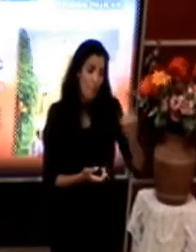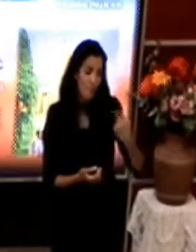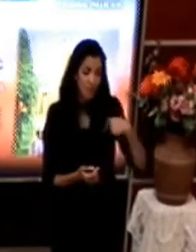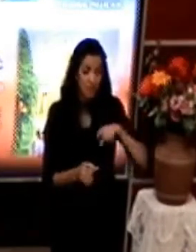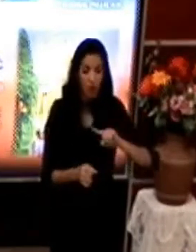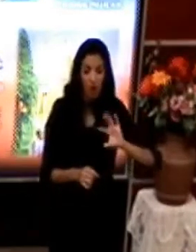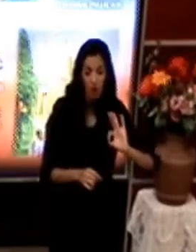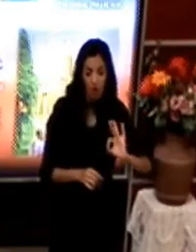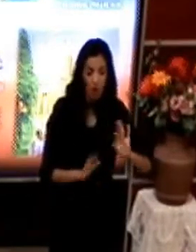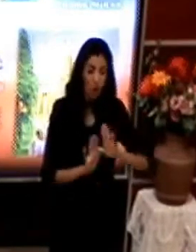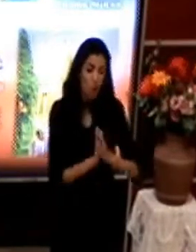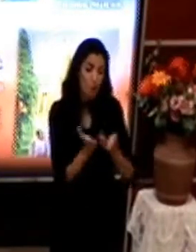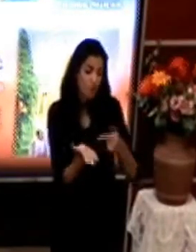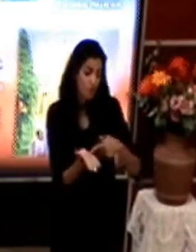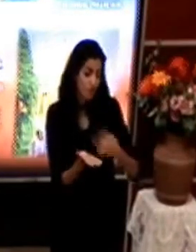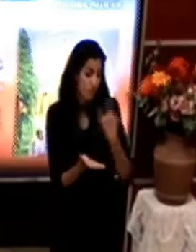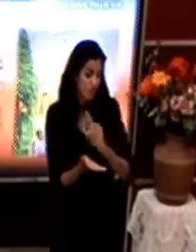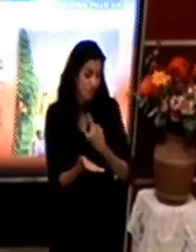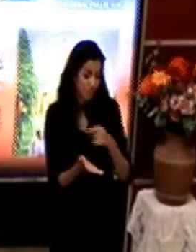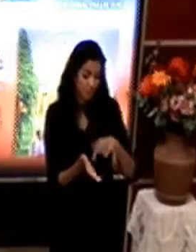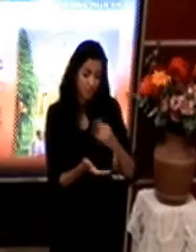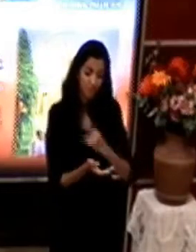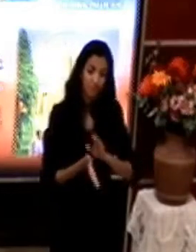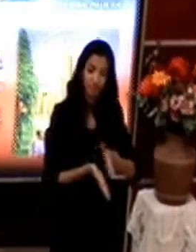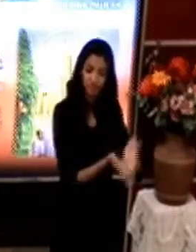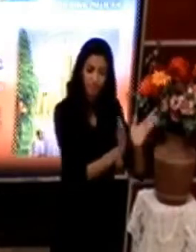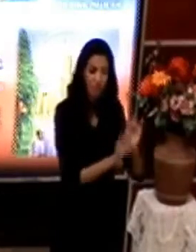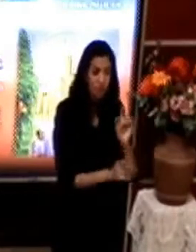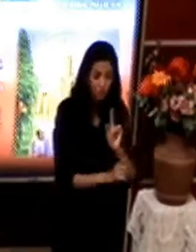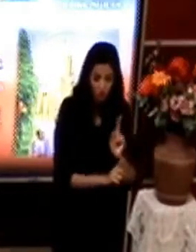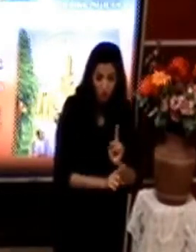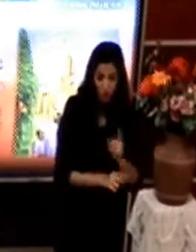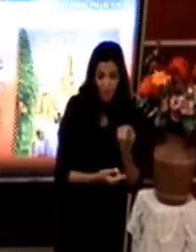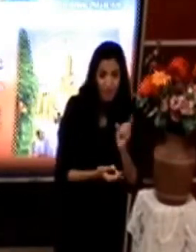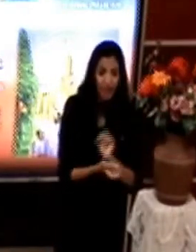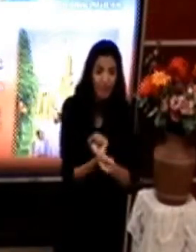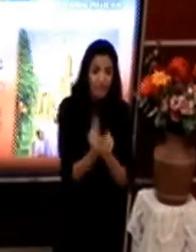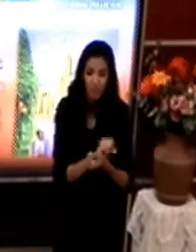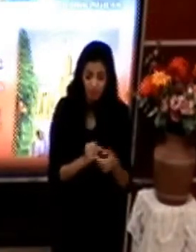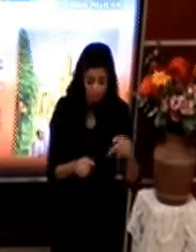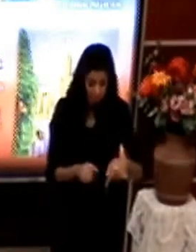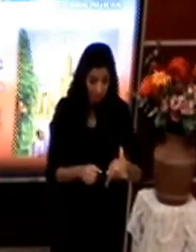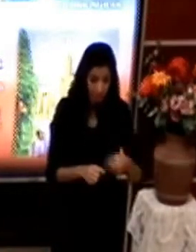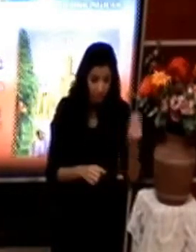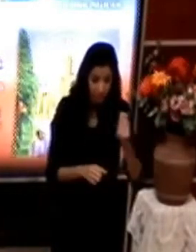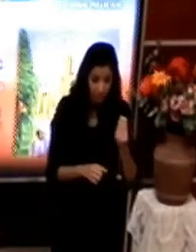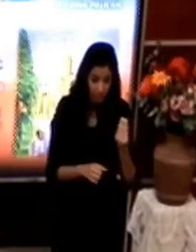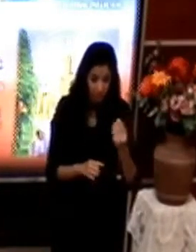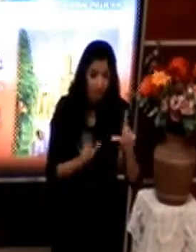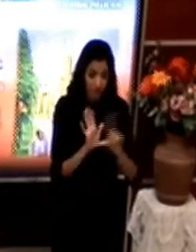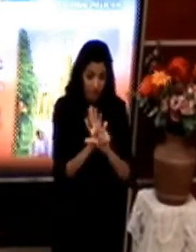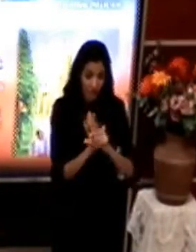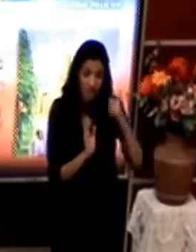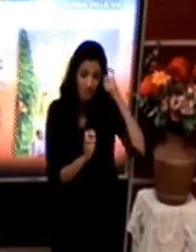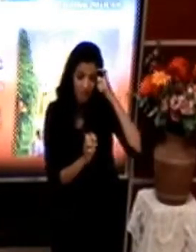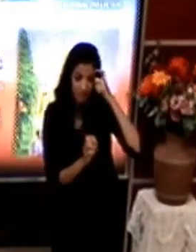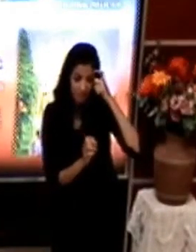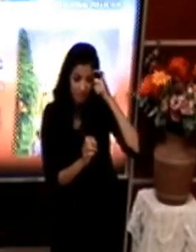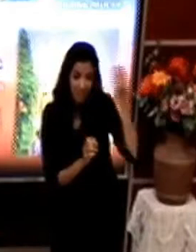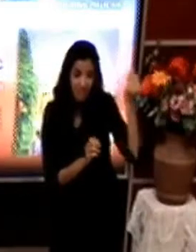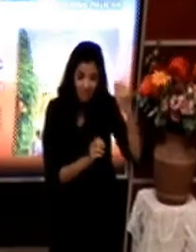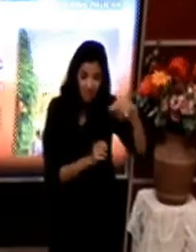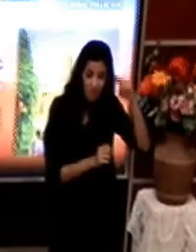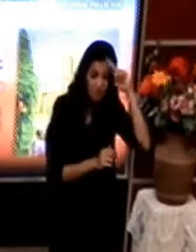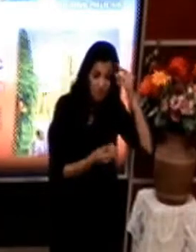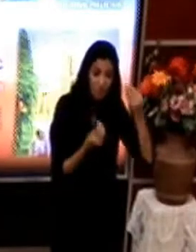llévate esta Biblia y le digo, porque miente, le digo. Me dice, no, pero está cambiado, le digo, pero acá dice, le digo, son los 10 mandamientos, le digo. Entonces